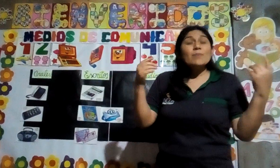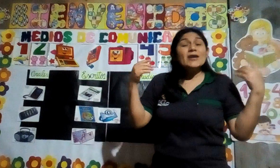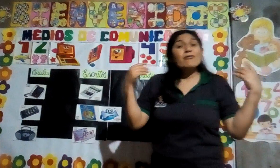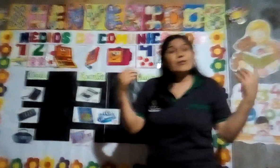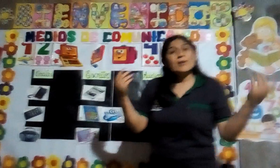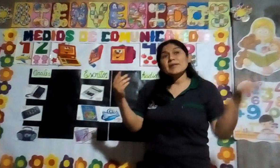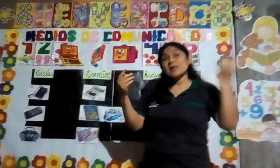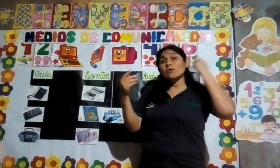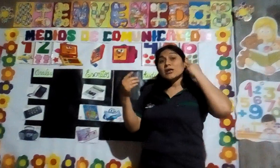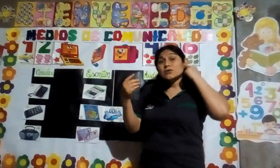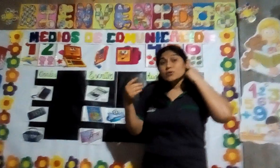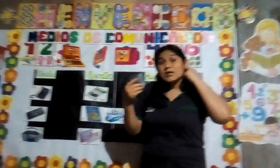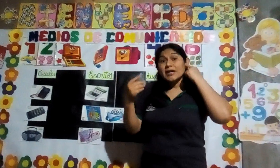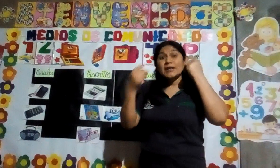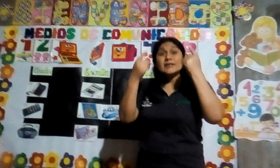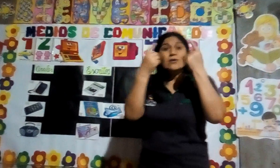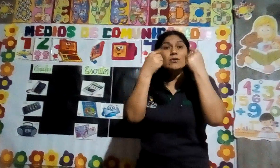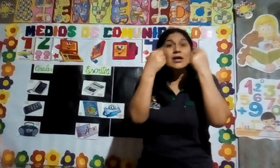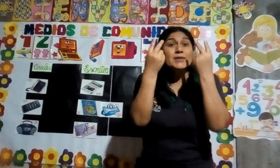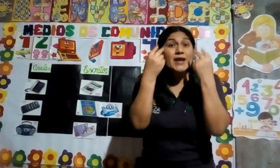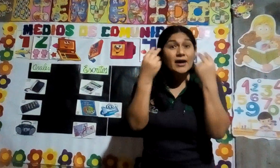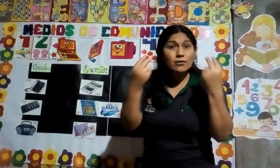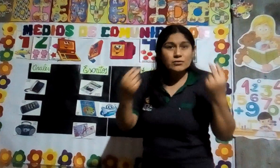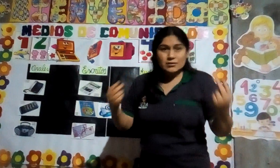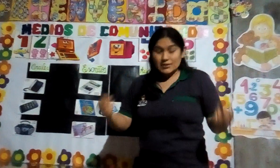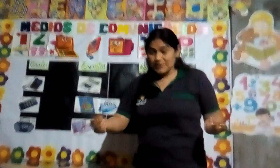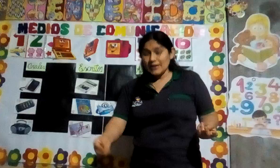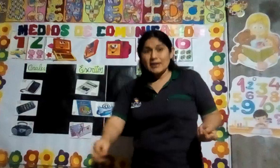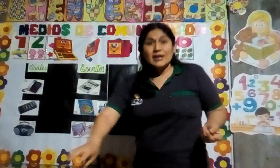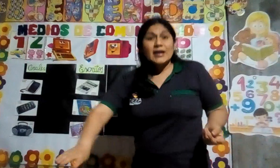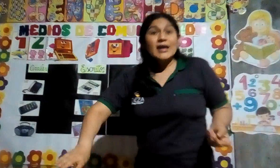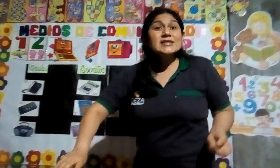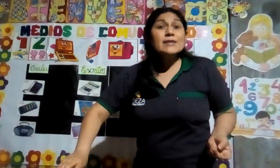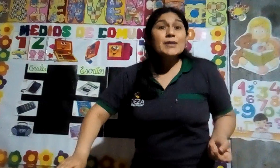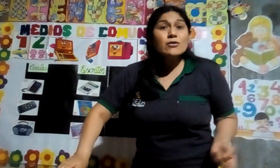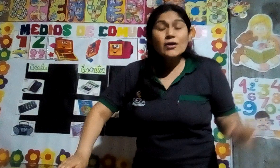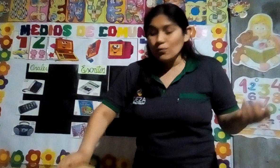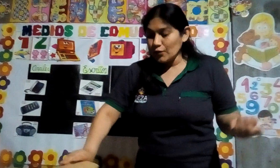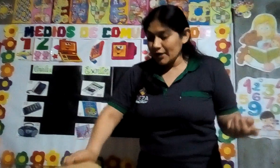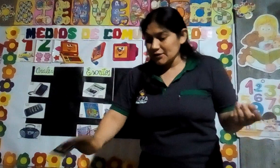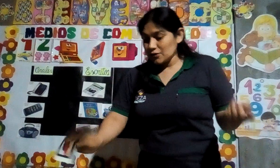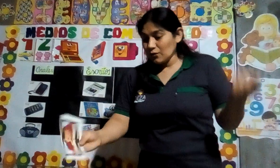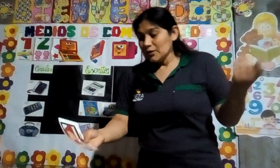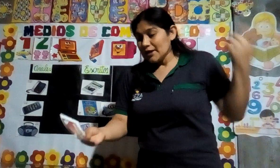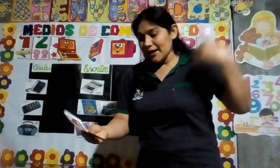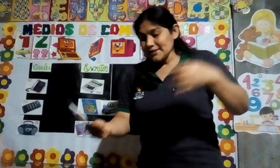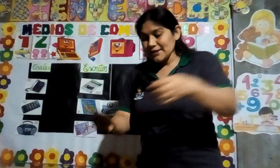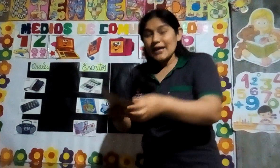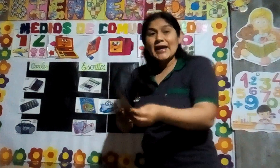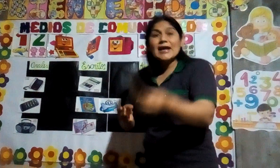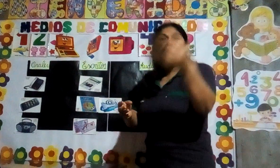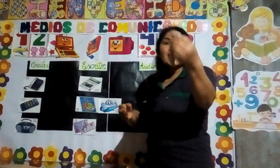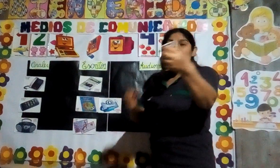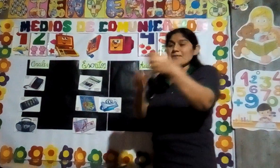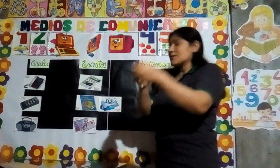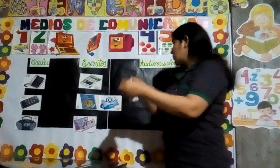para informarme tengo que escuchar y tengo que mirarlos, ¿ya? Ese medio de comunicación es el